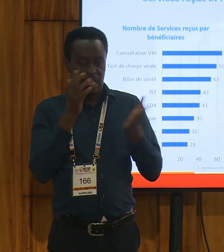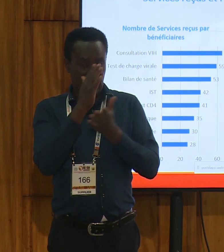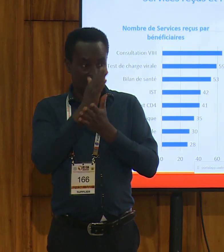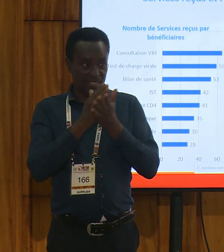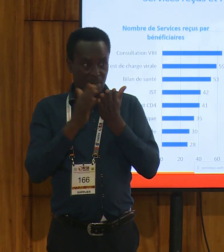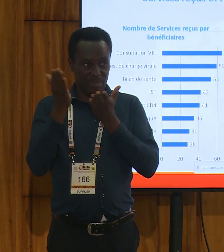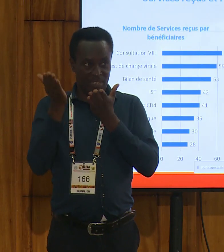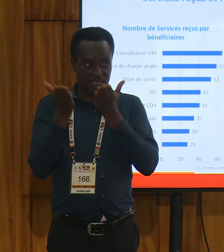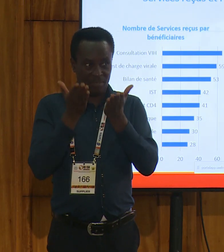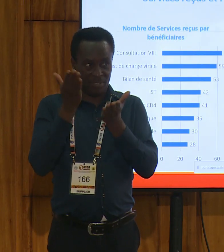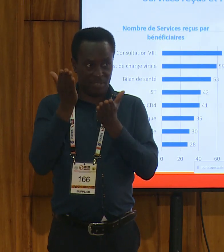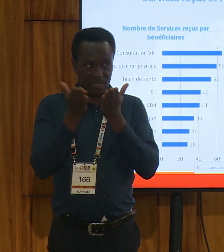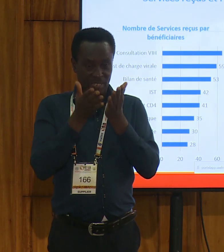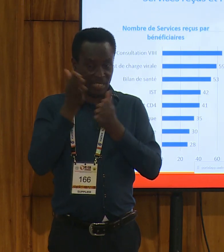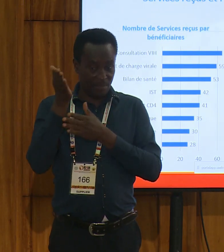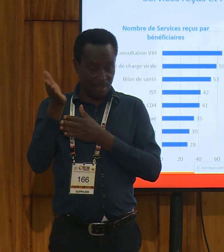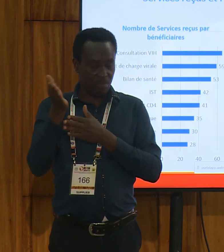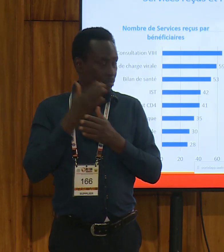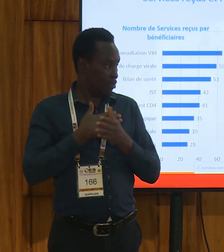participants. The next slide.